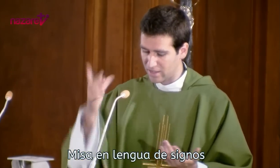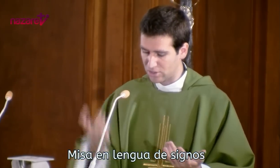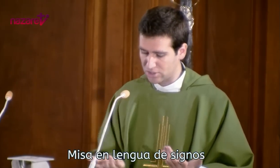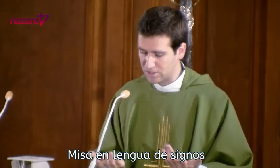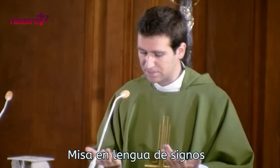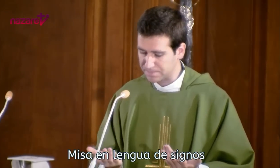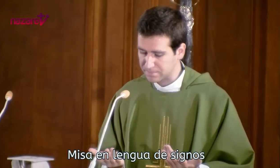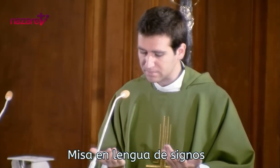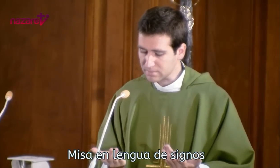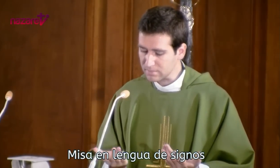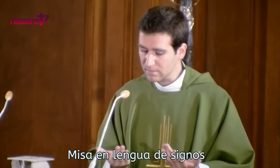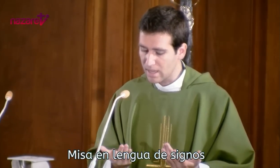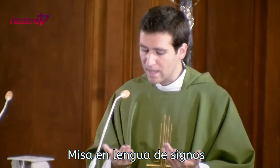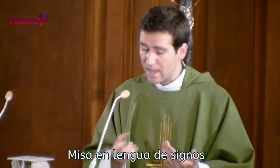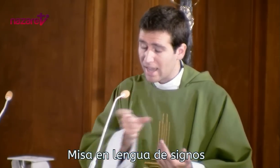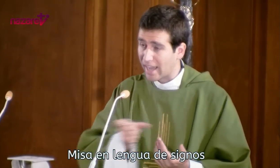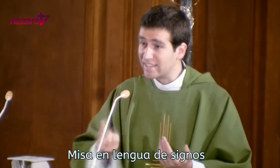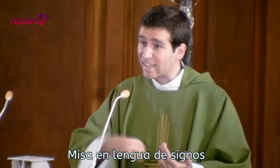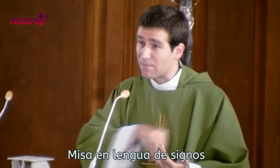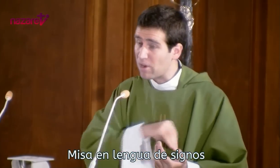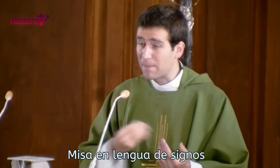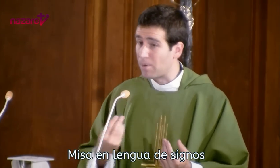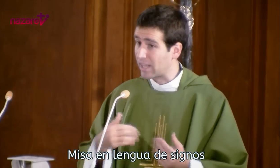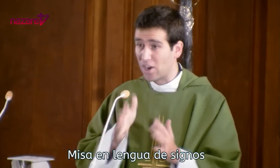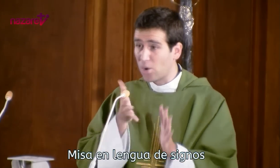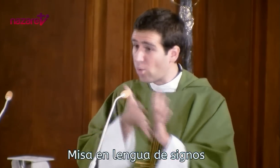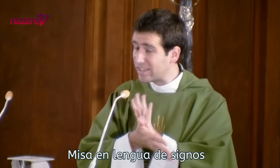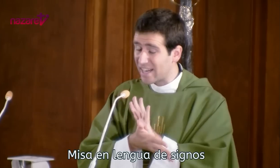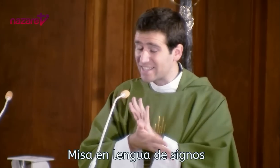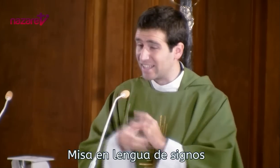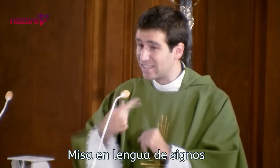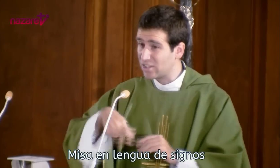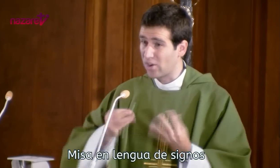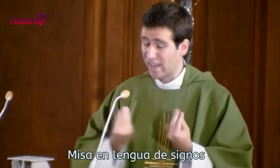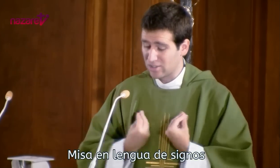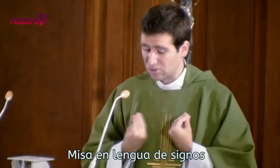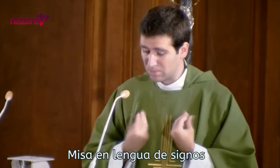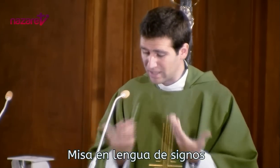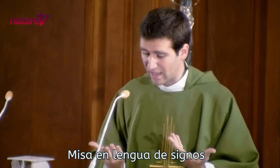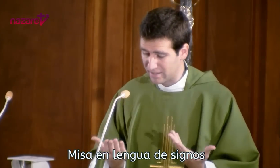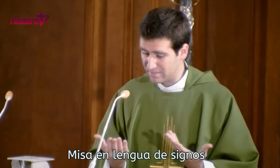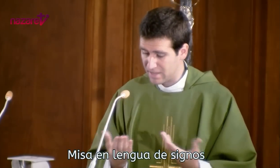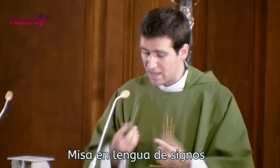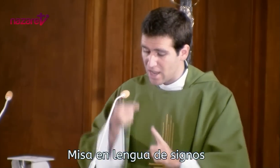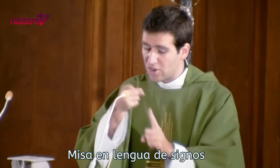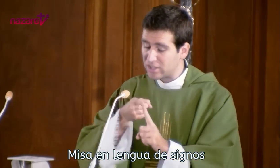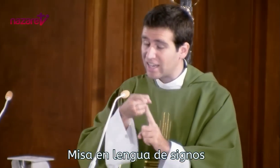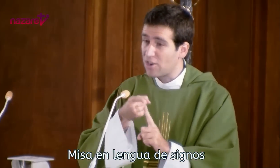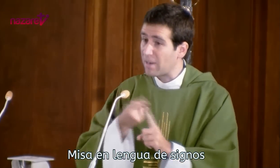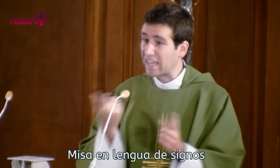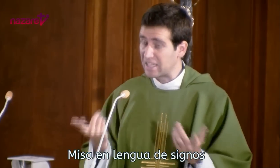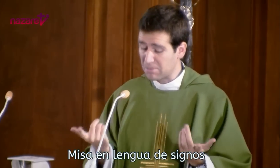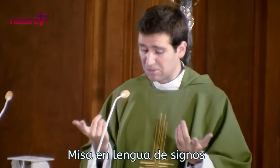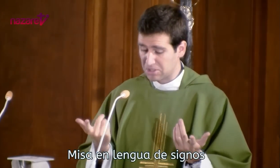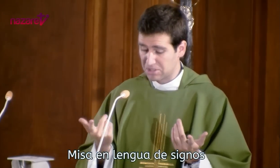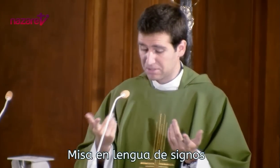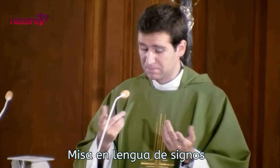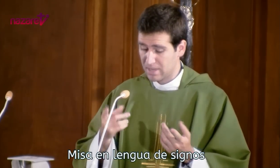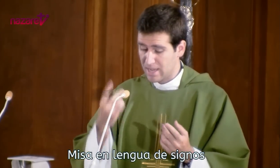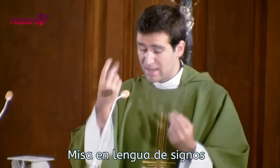Dios. Gente que muere porque no encuentra sentido en su vida. No tienen objetivos,